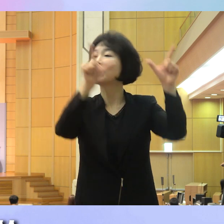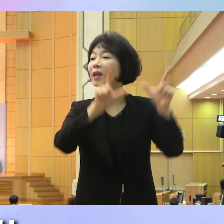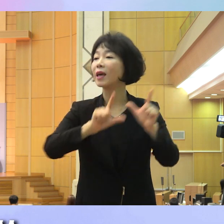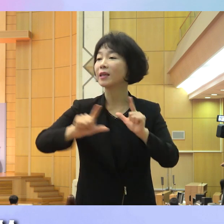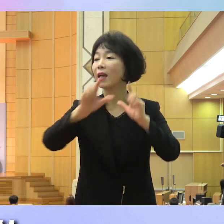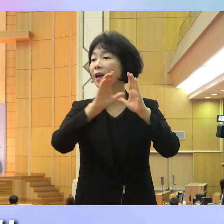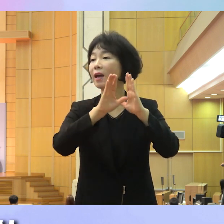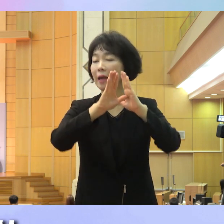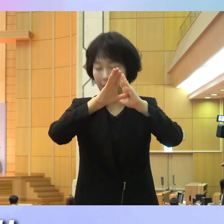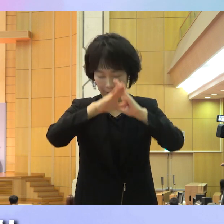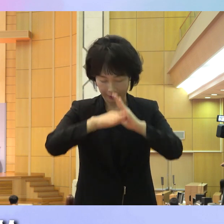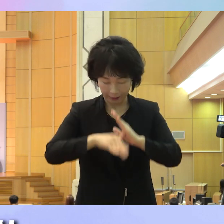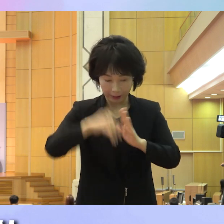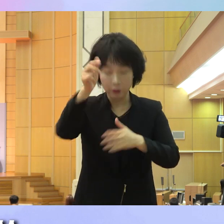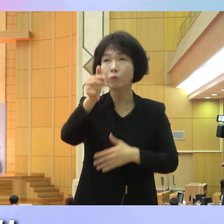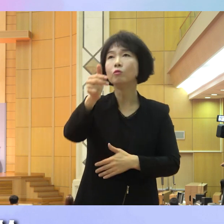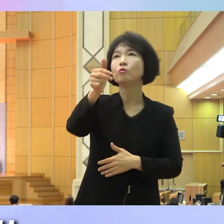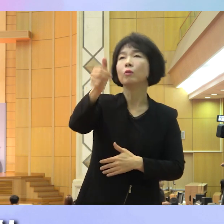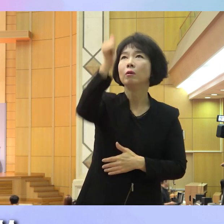살아갈 때에